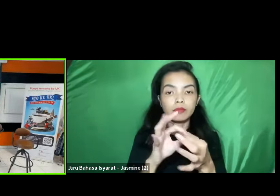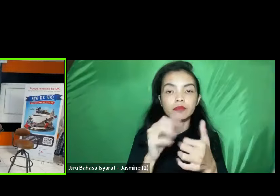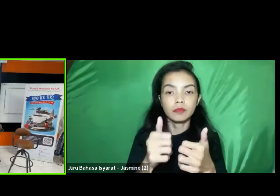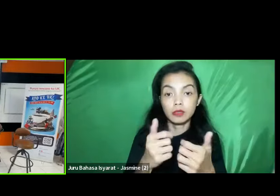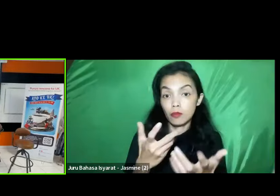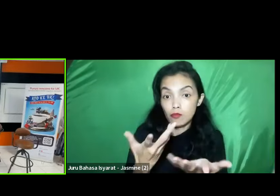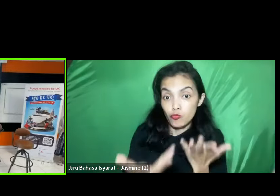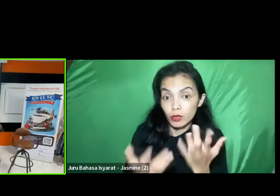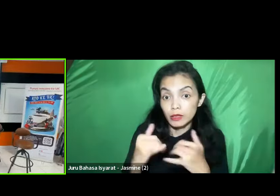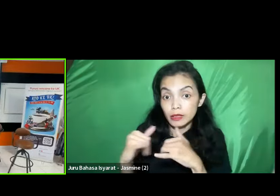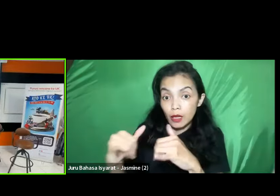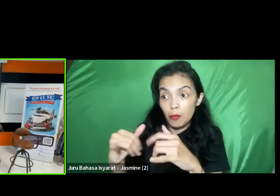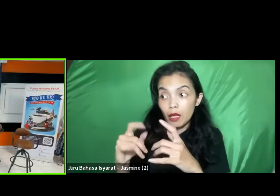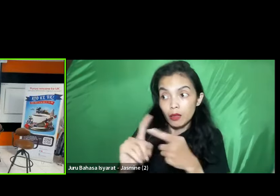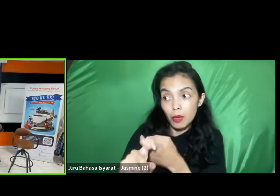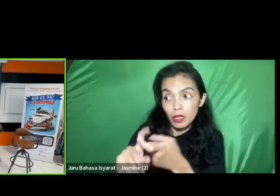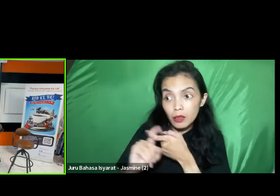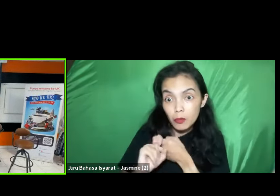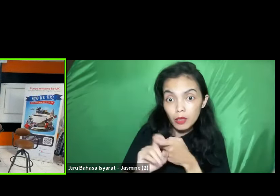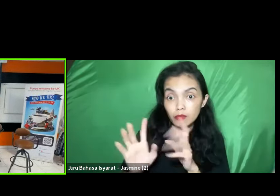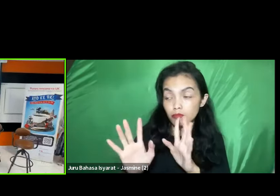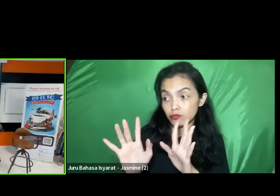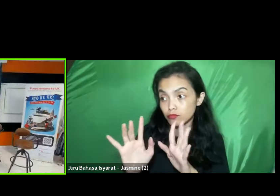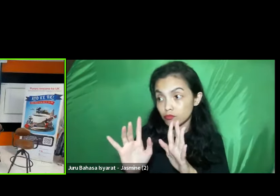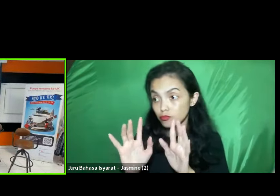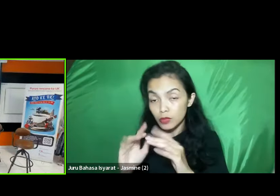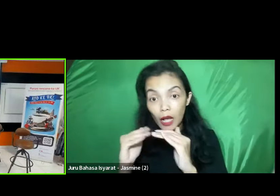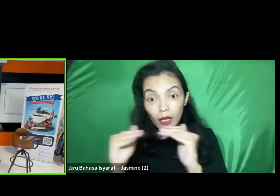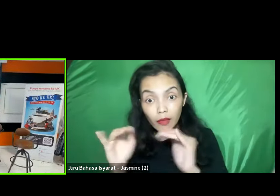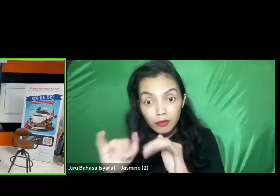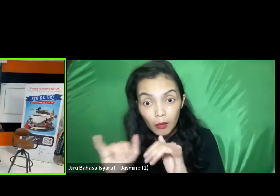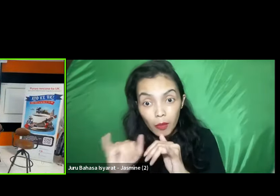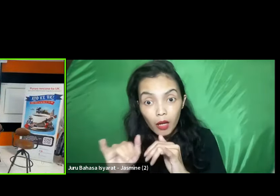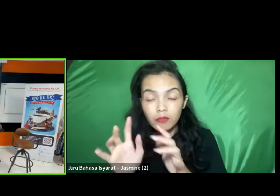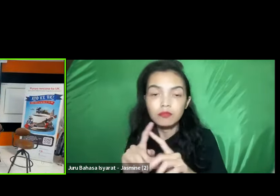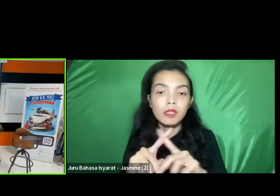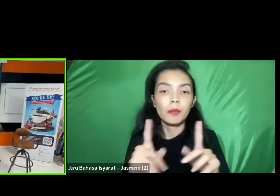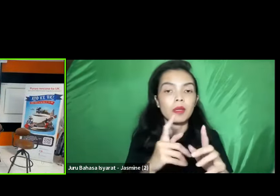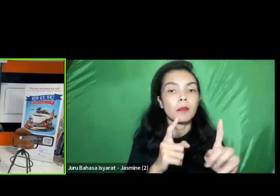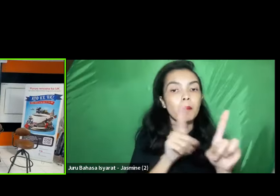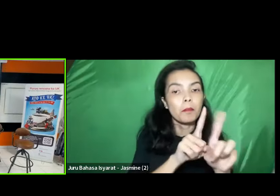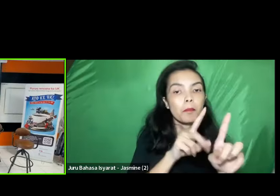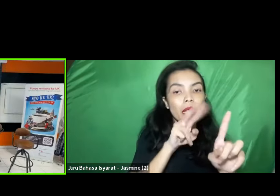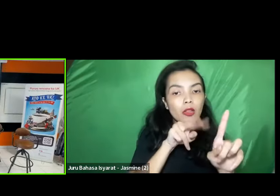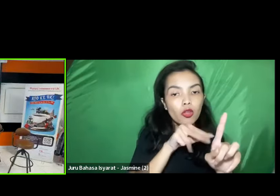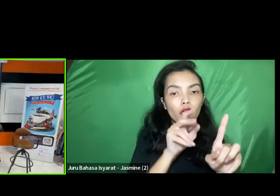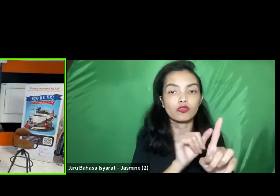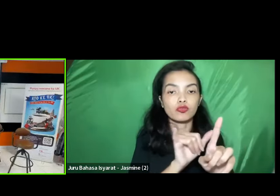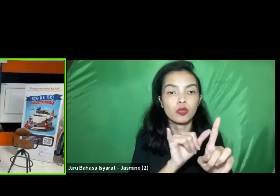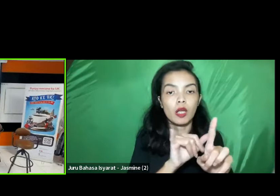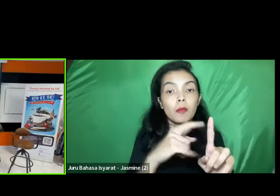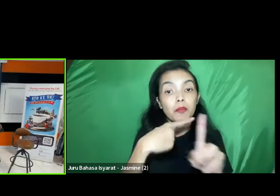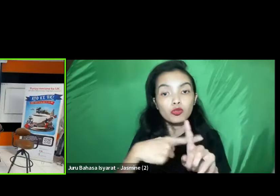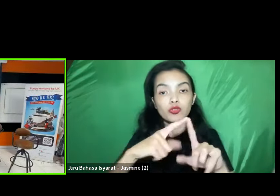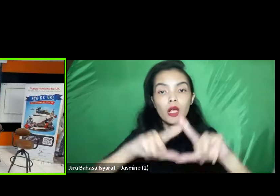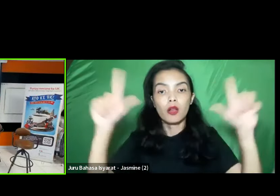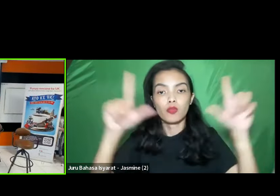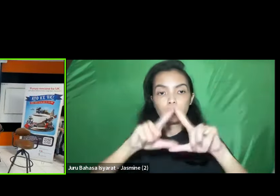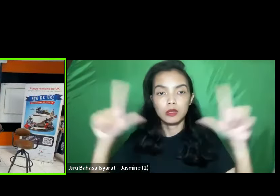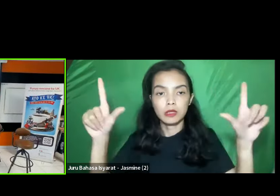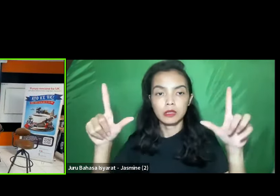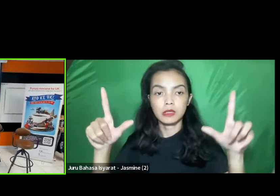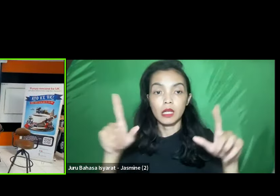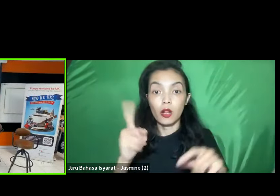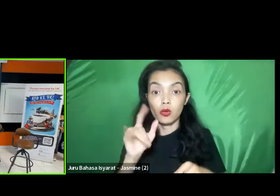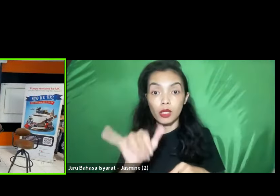juga dengan mentor-mentor gitu dengan para alumni karena kita juga alumni ini juga kalau misalnya kita bisa B Network dengan teman-teman kita juga senang gitu kita bisa memperluas